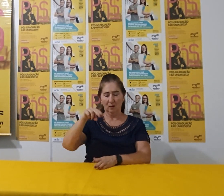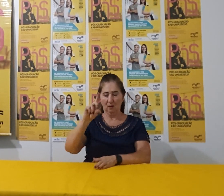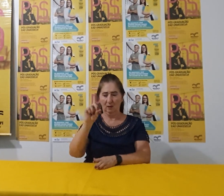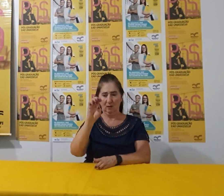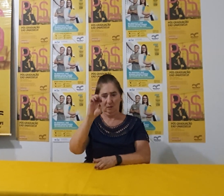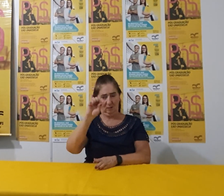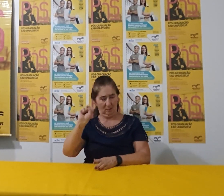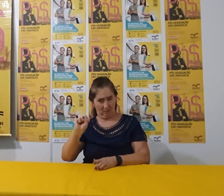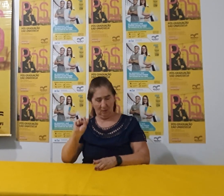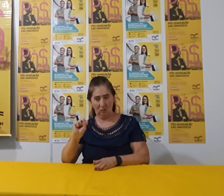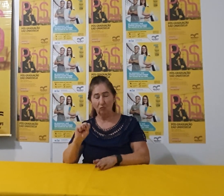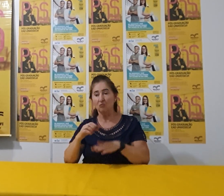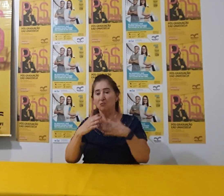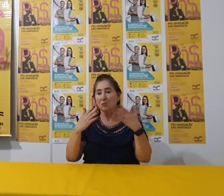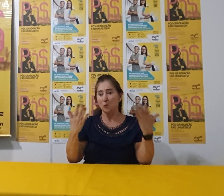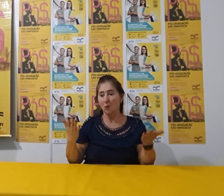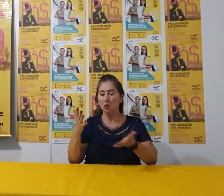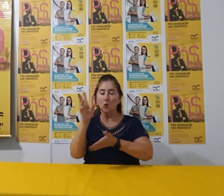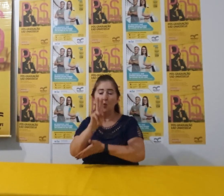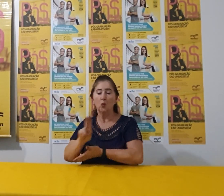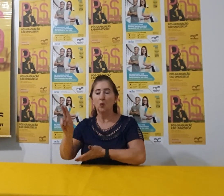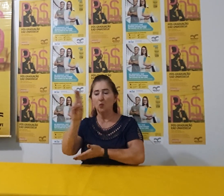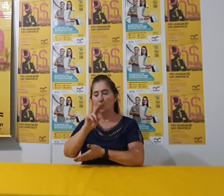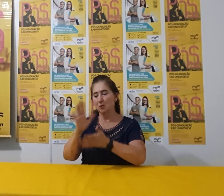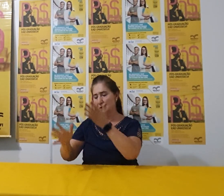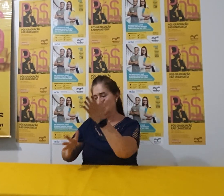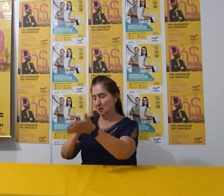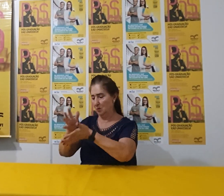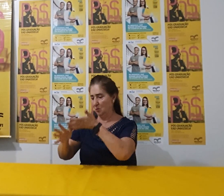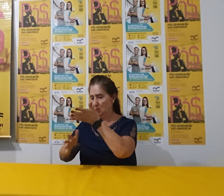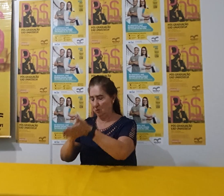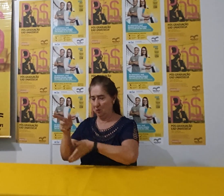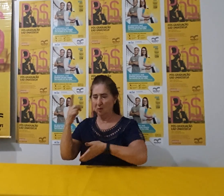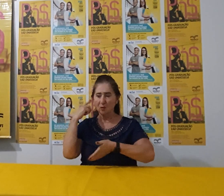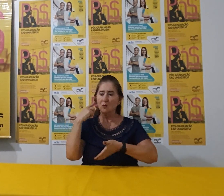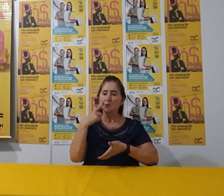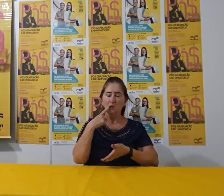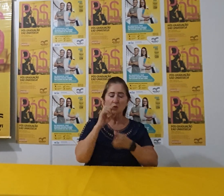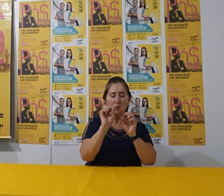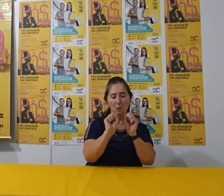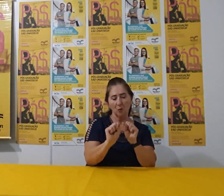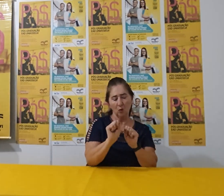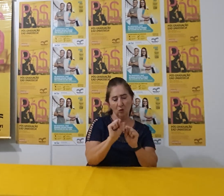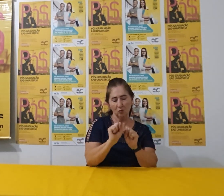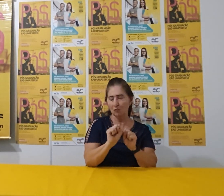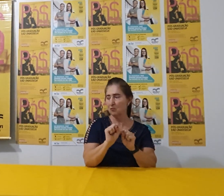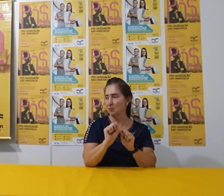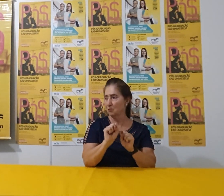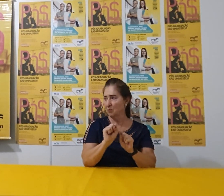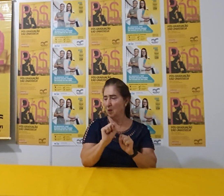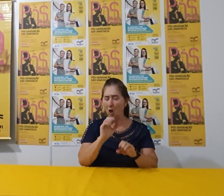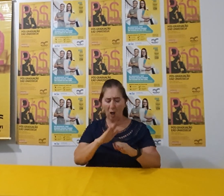ao utilizar a língua de sinais, o surdo tem a possibilidade de aumentar suas